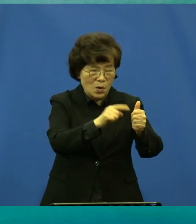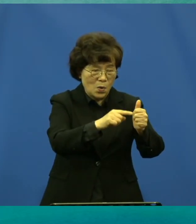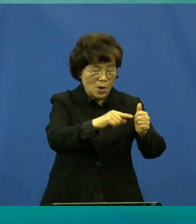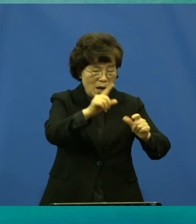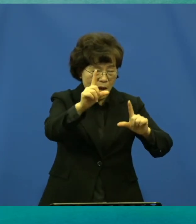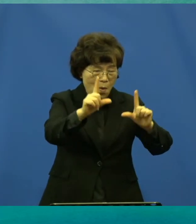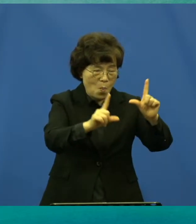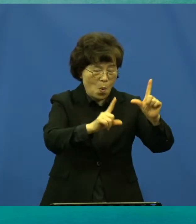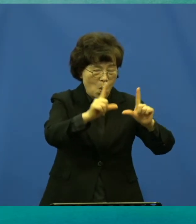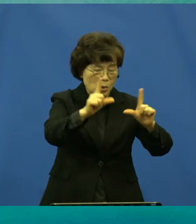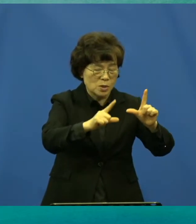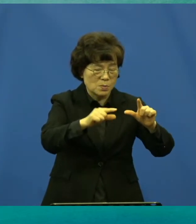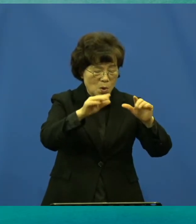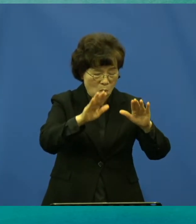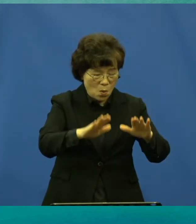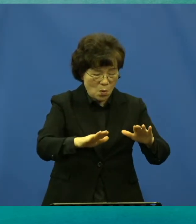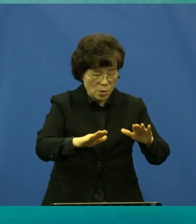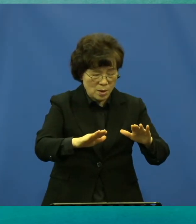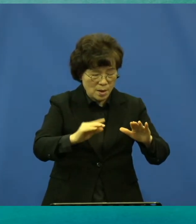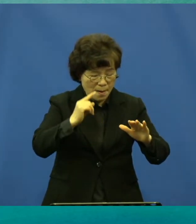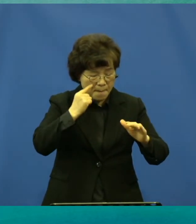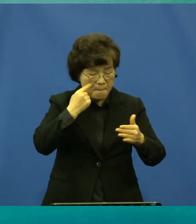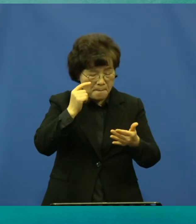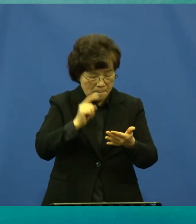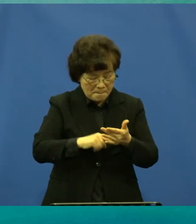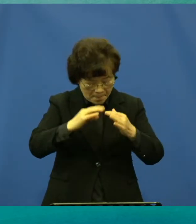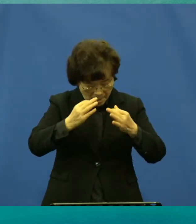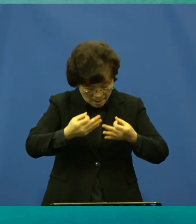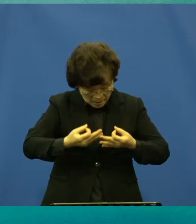모습을 오늘 우리 안에서 발견하고